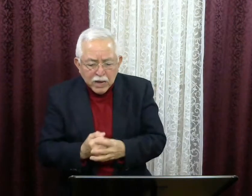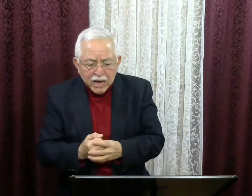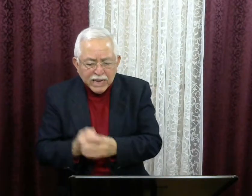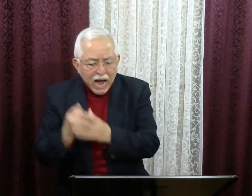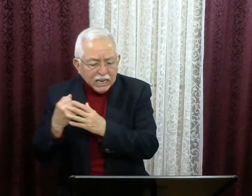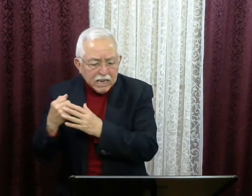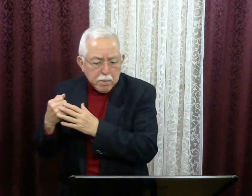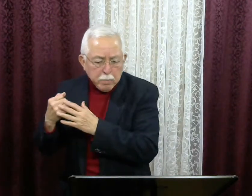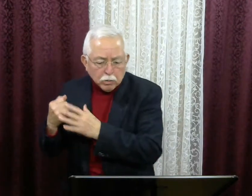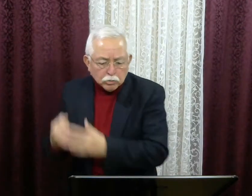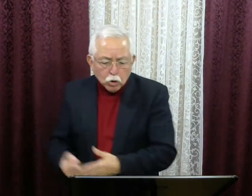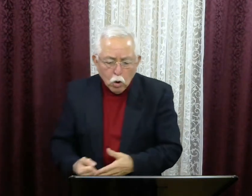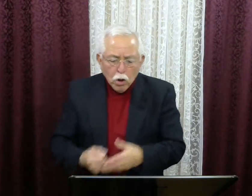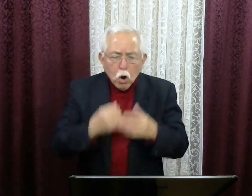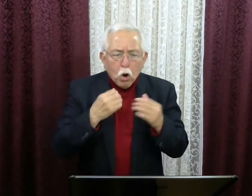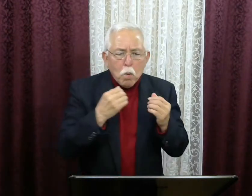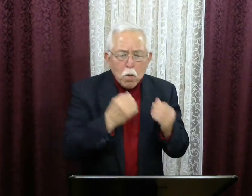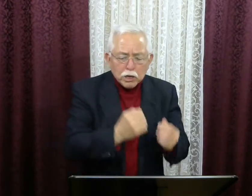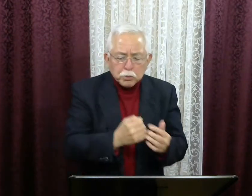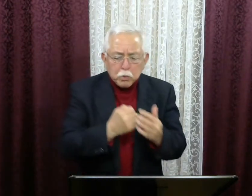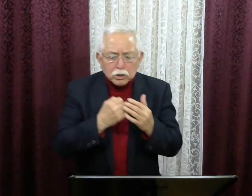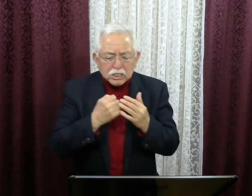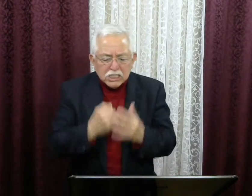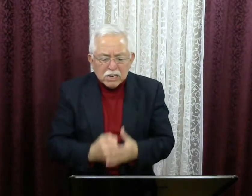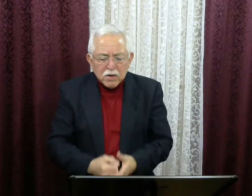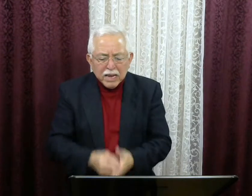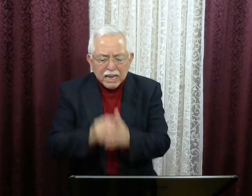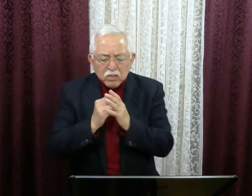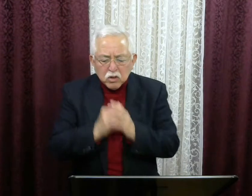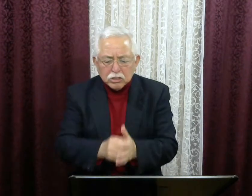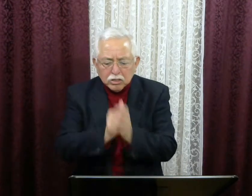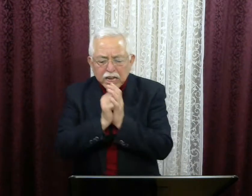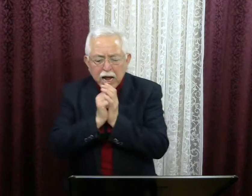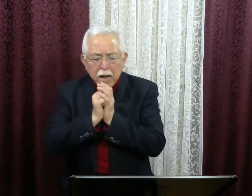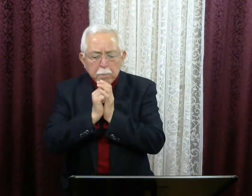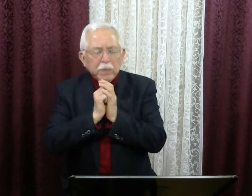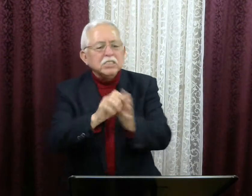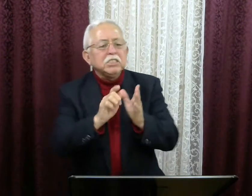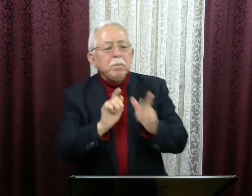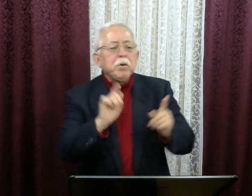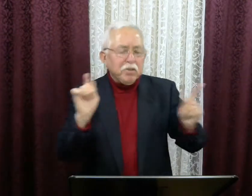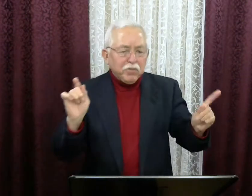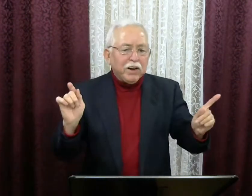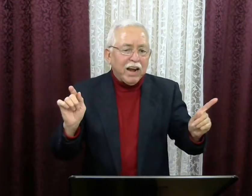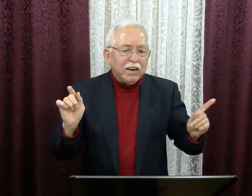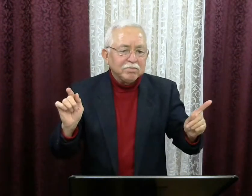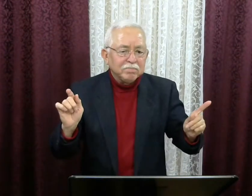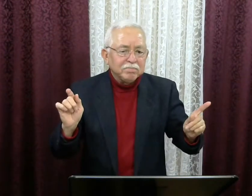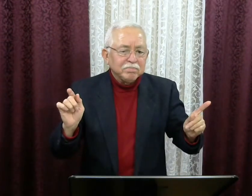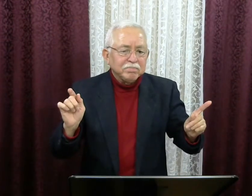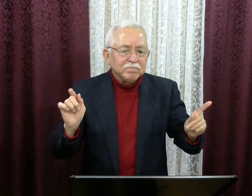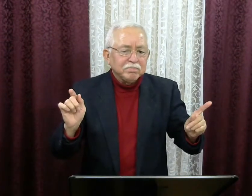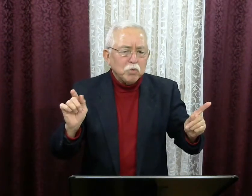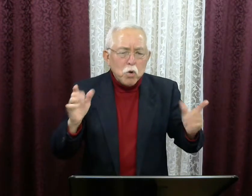que alguien me preguntó, ¿cómo es posible que Dios no tenga principio ni final? Nunca